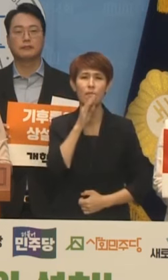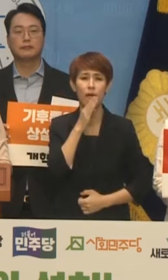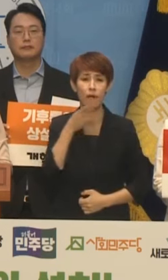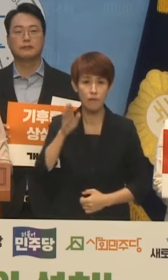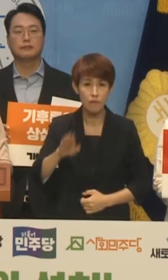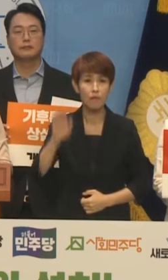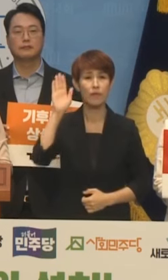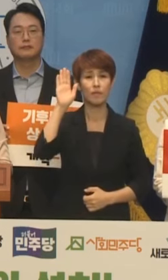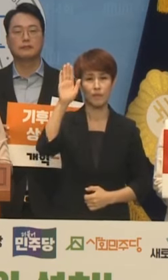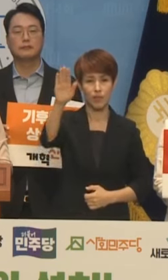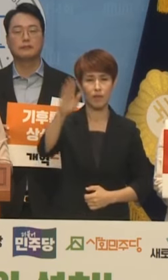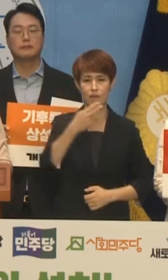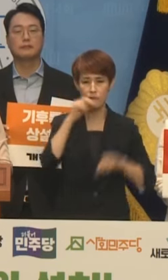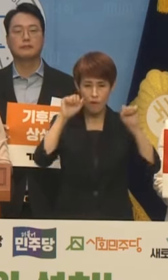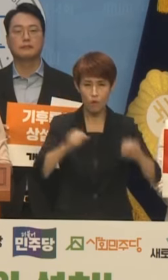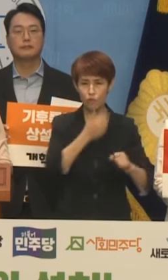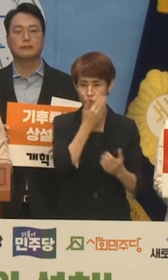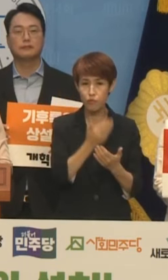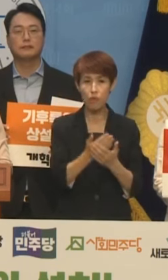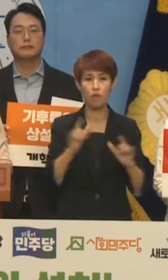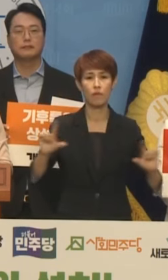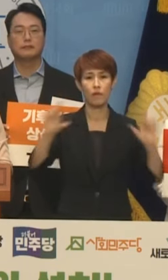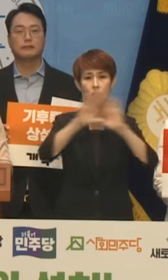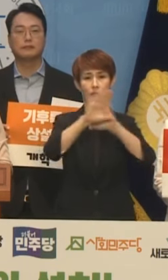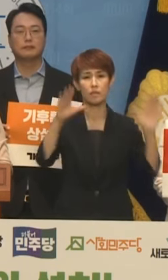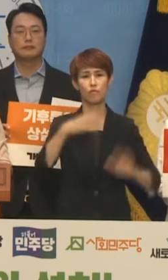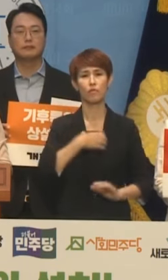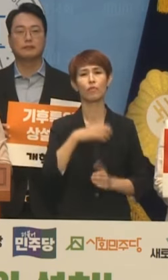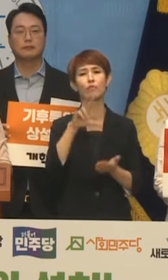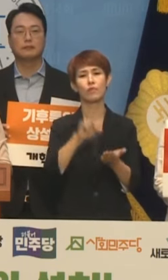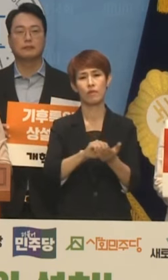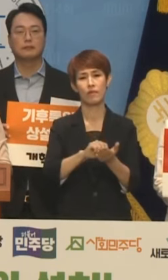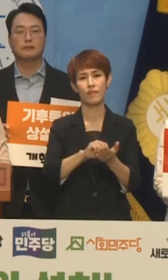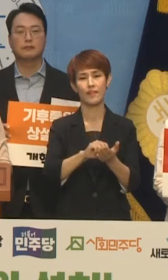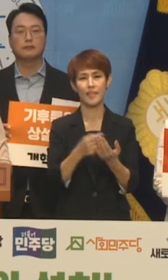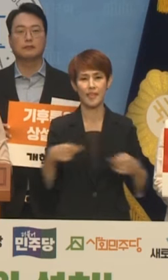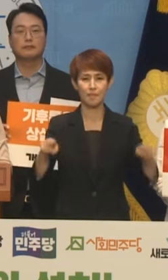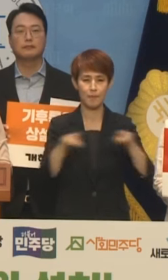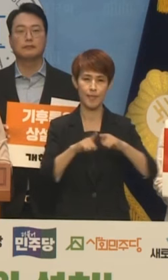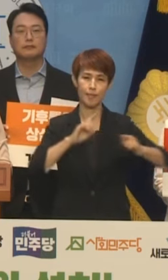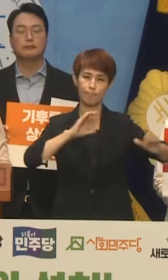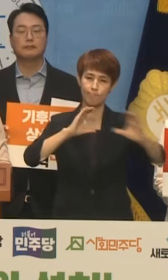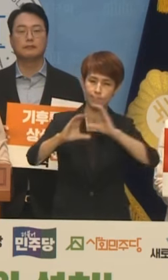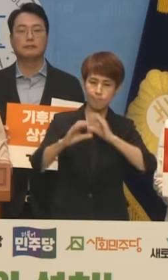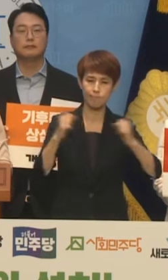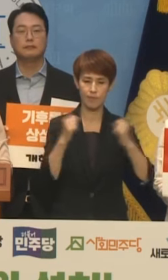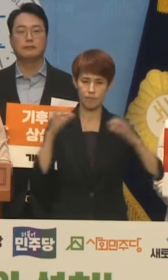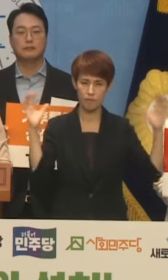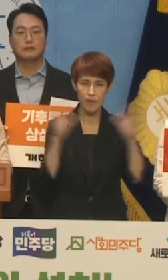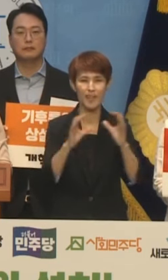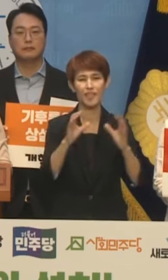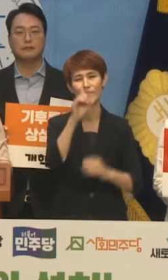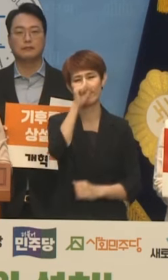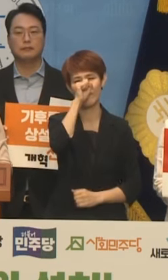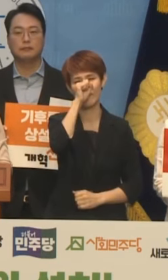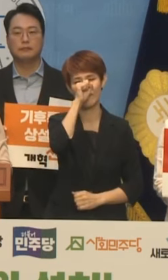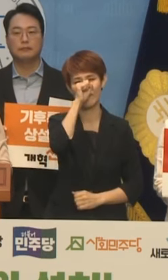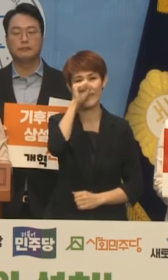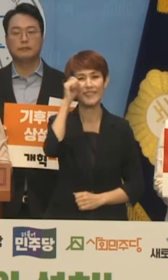미래와 생존을 결정짓는 기후위기 문제에 있어서만큼은 함께 대화하고 협력할 수 있으면